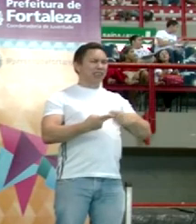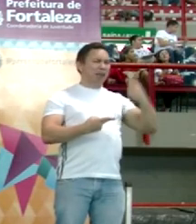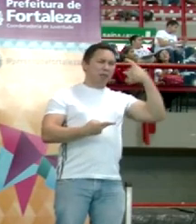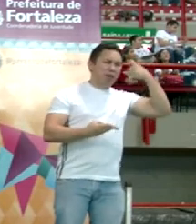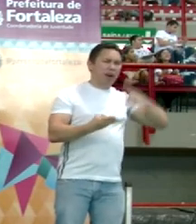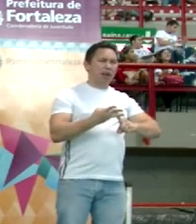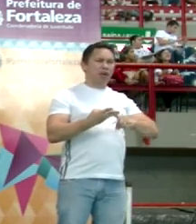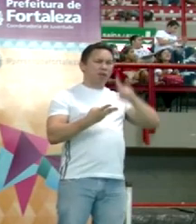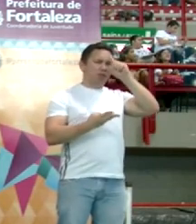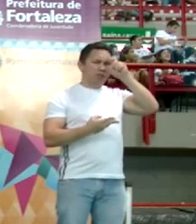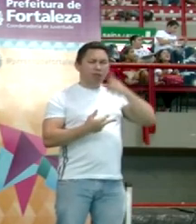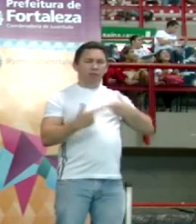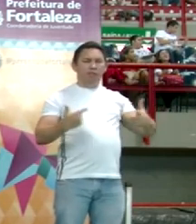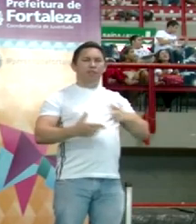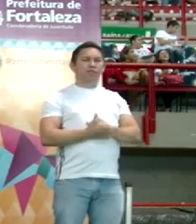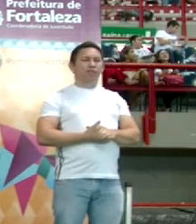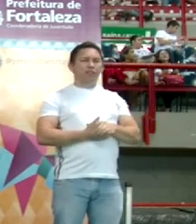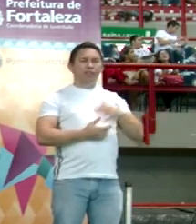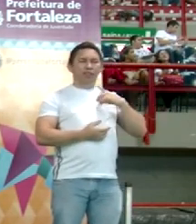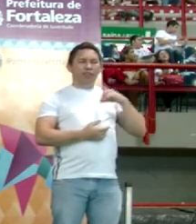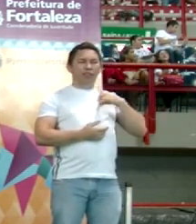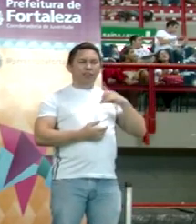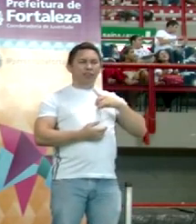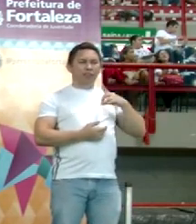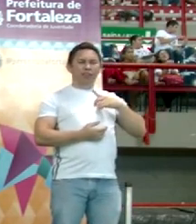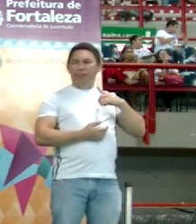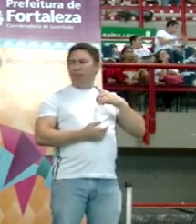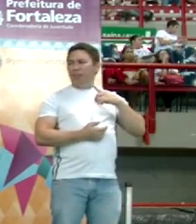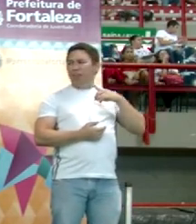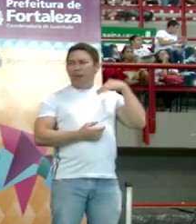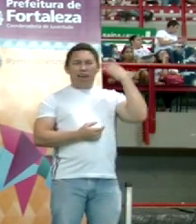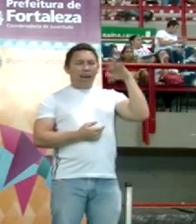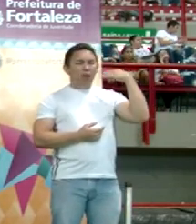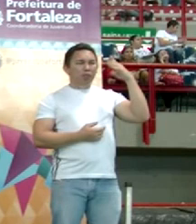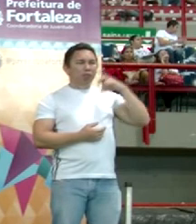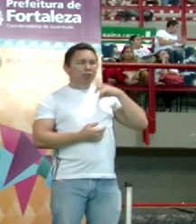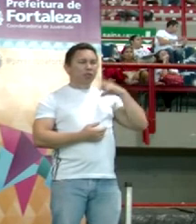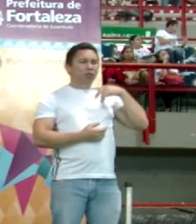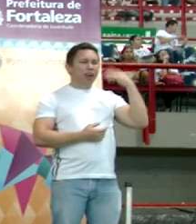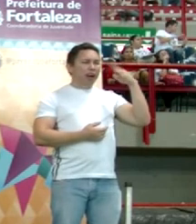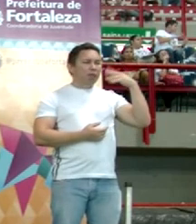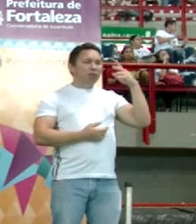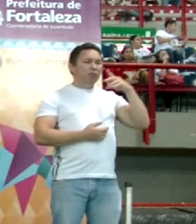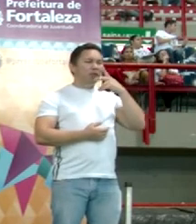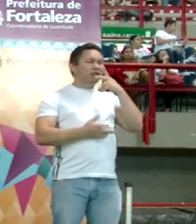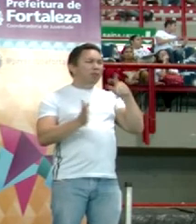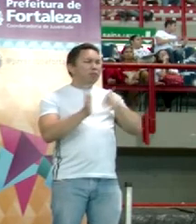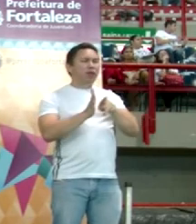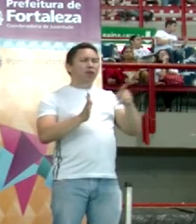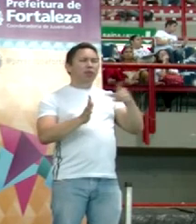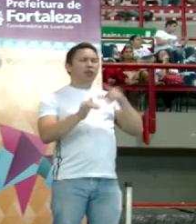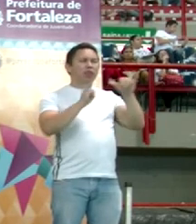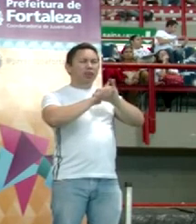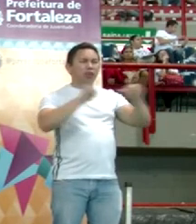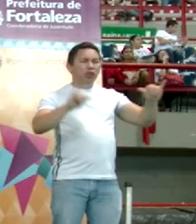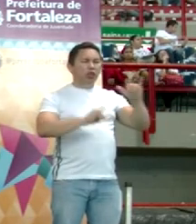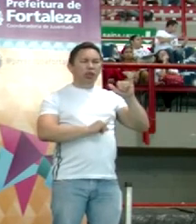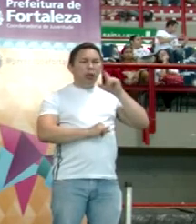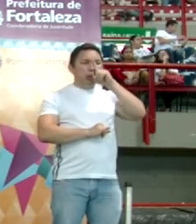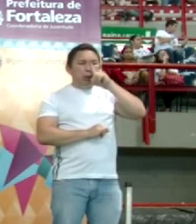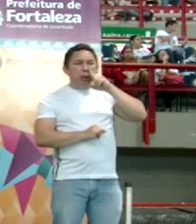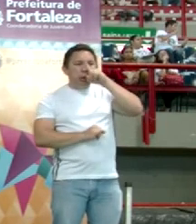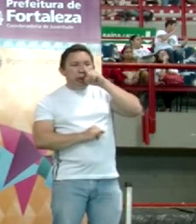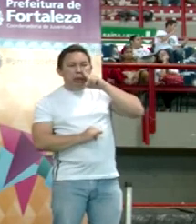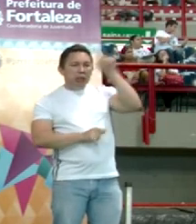a porra da música, meu? Aquela música do plantão. Que parece uma marcha fúnebre. Que você sabe o que é quando tá. Sabe que música é essa que eu tô